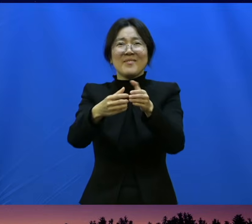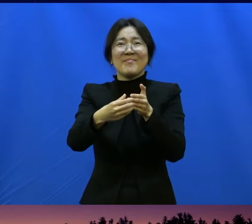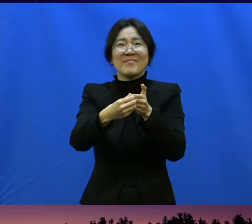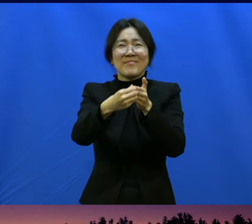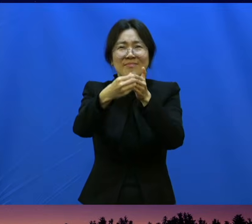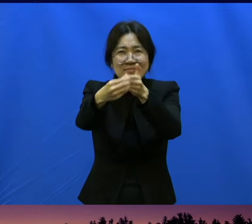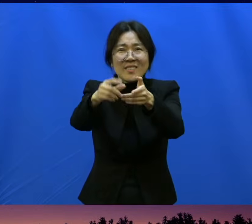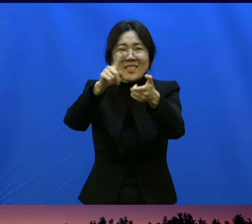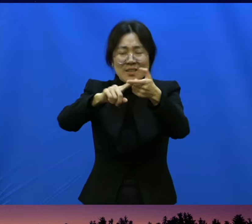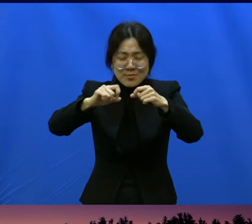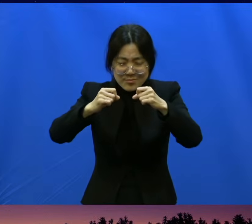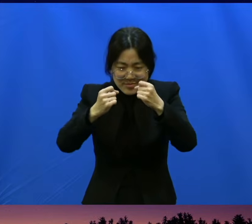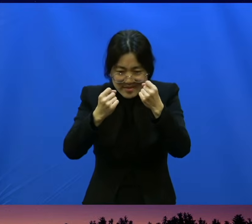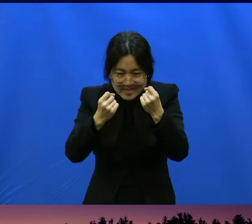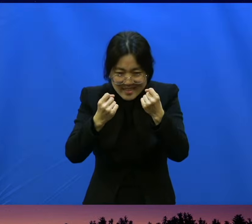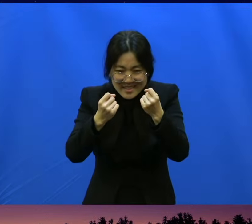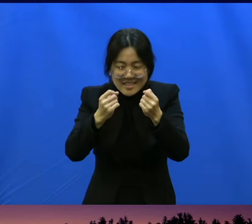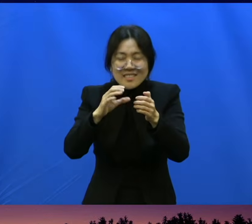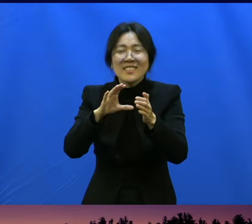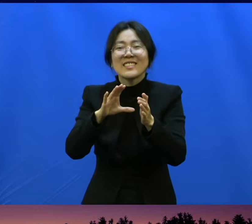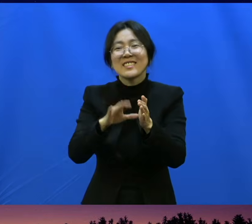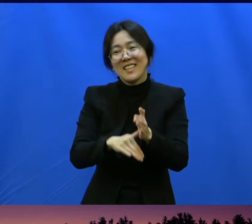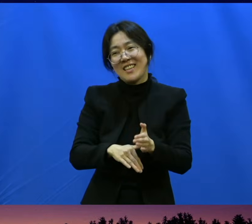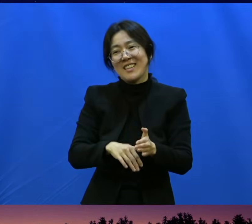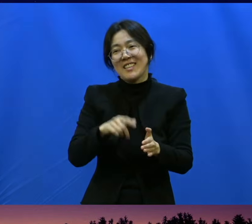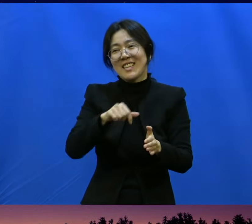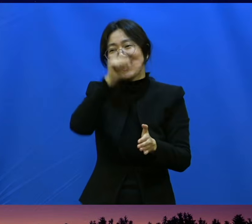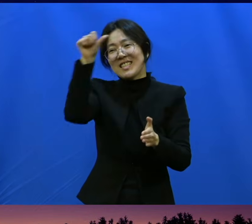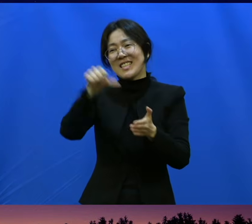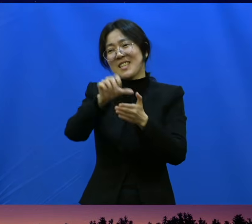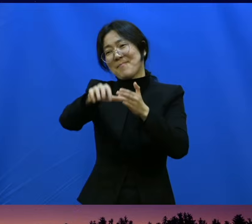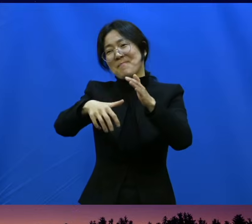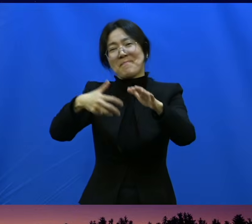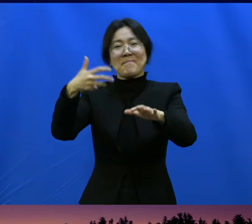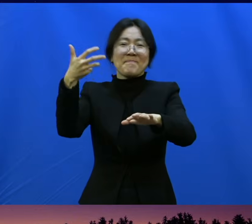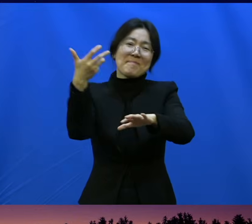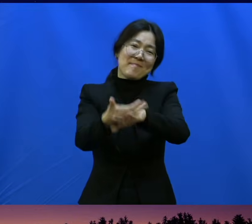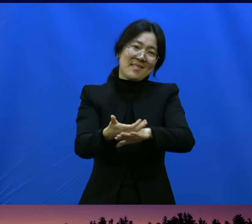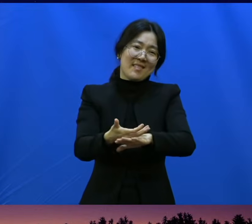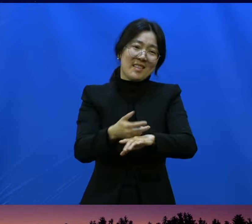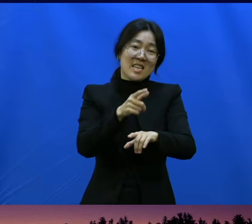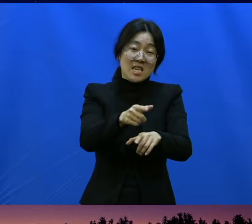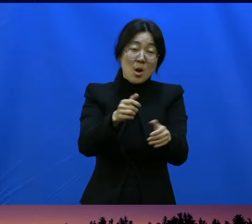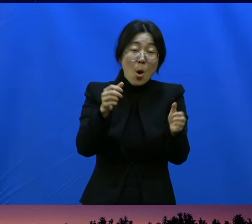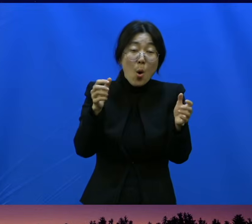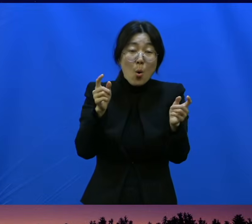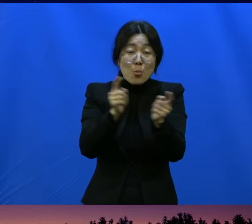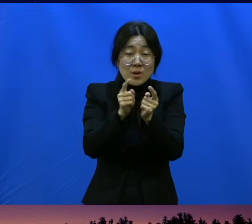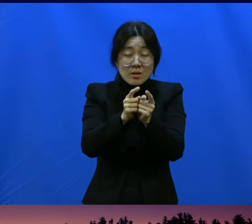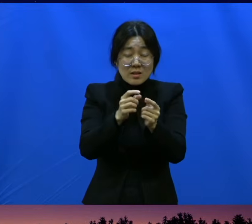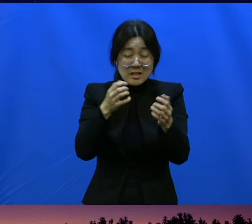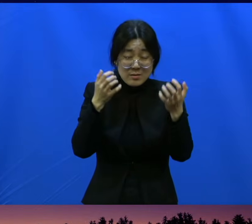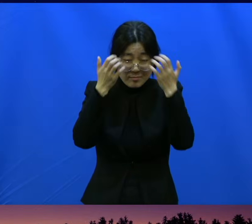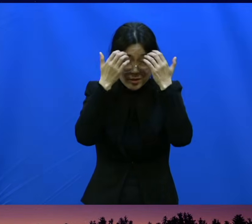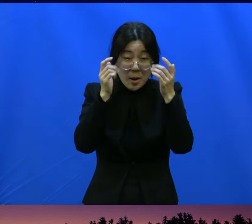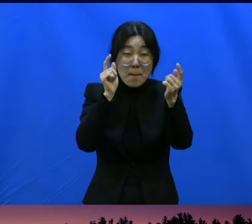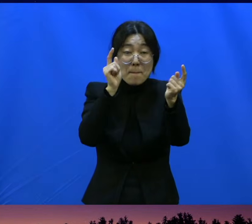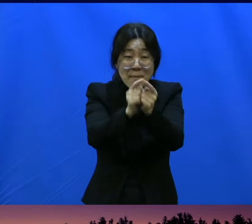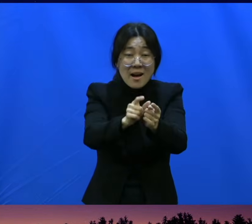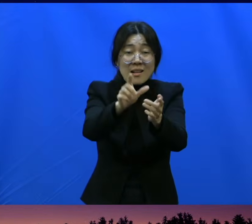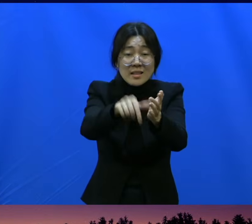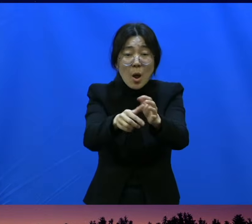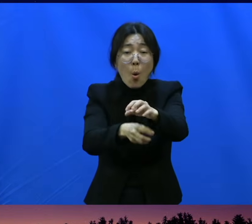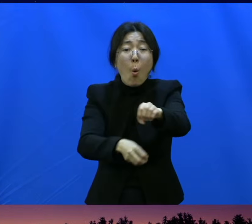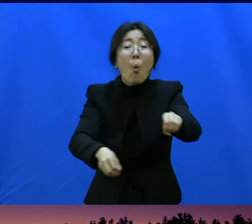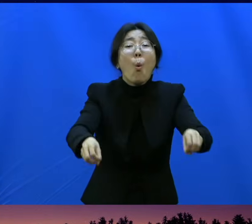놀라운 전환점으로 삼아주셔서 그 시련을 통하여, 그 위기를 통하여, 그 어려움을 통하여 그 다윗을